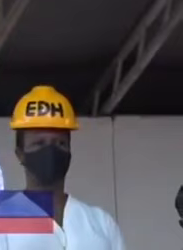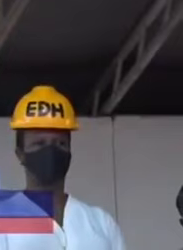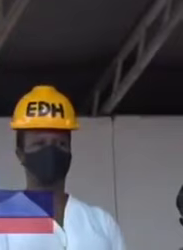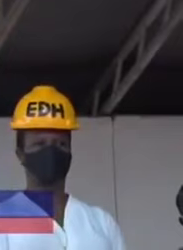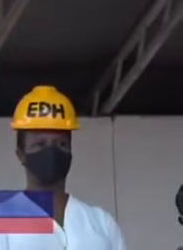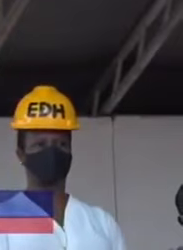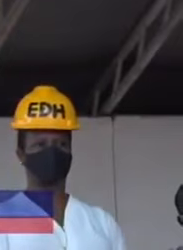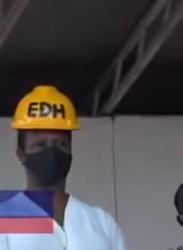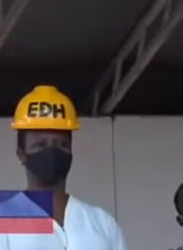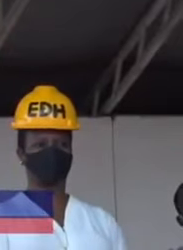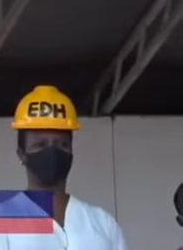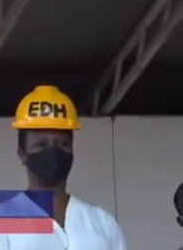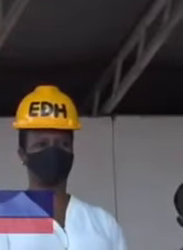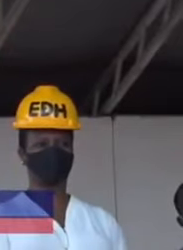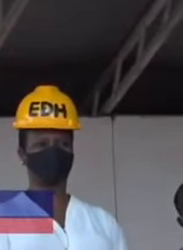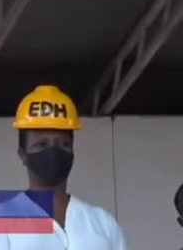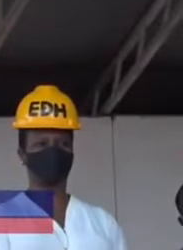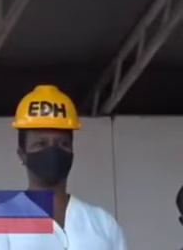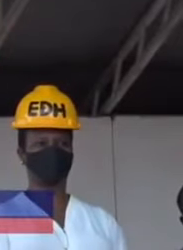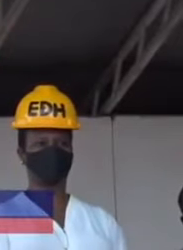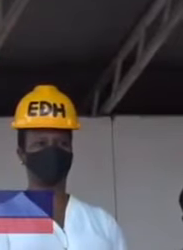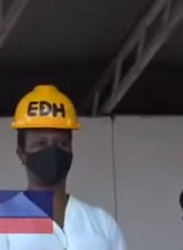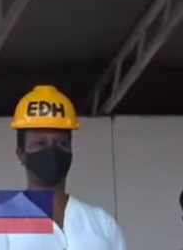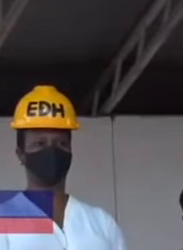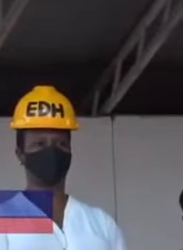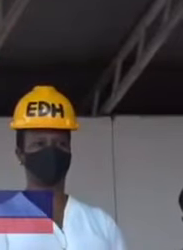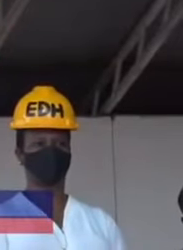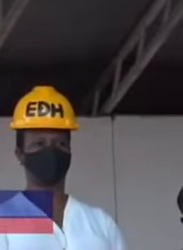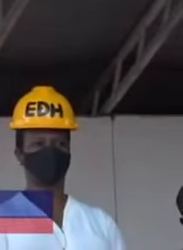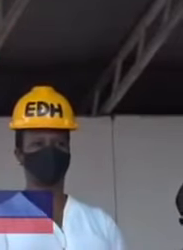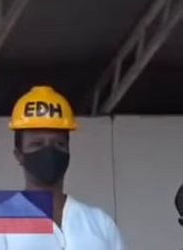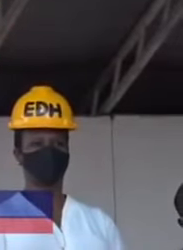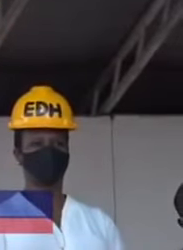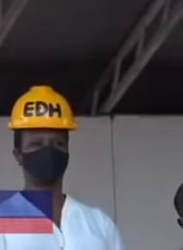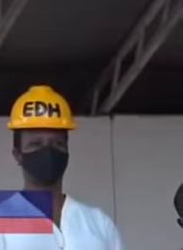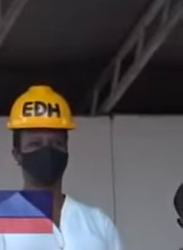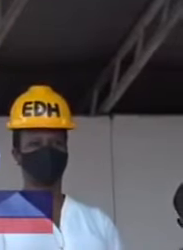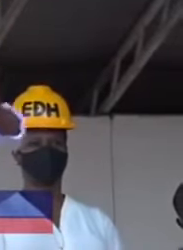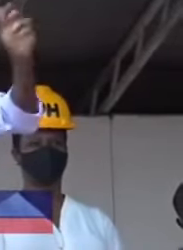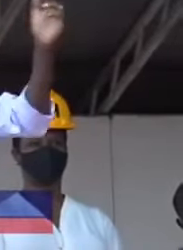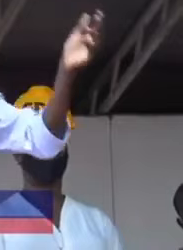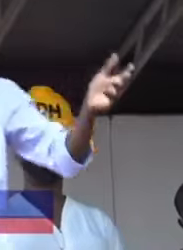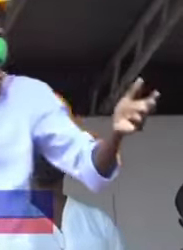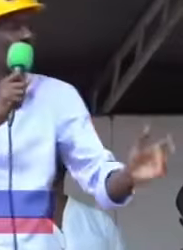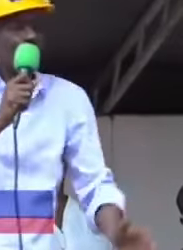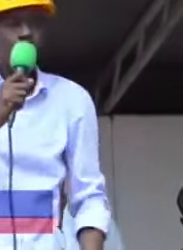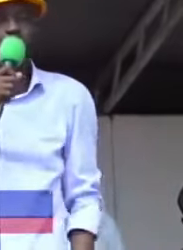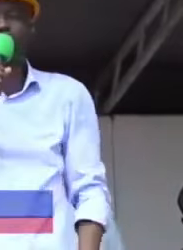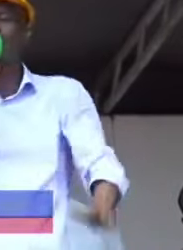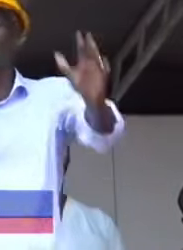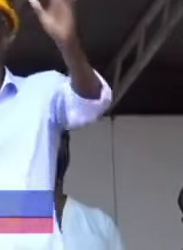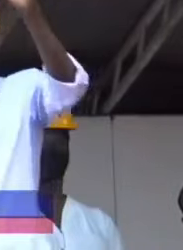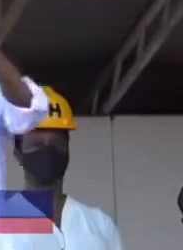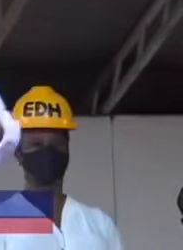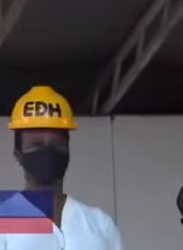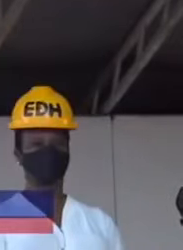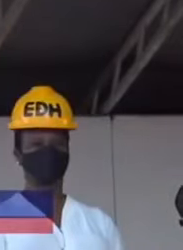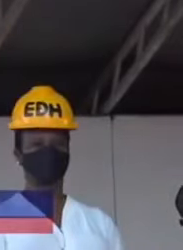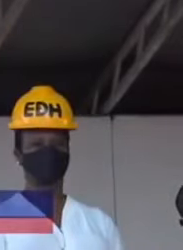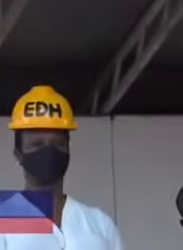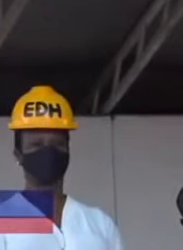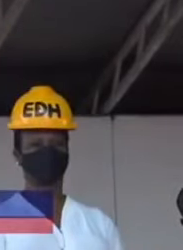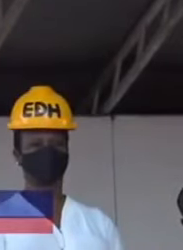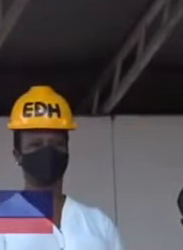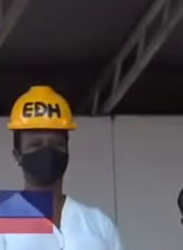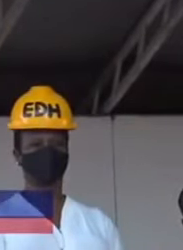qu'elle a pris 1 mois et demi à 2 pour contrat aussi. On a dit 22 août. Monsieur dit les contrats viennent si